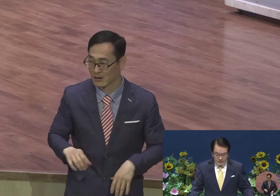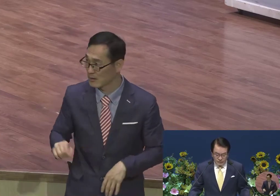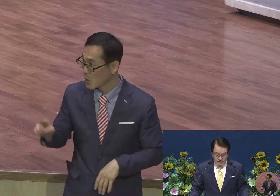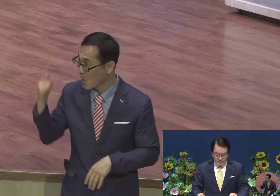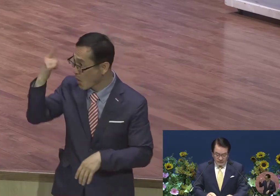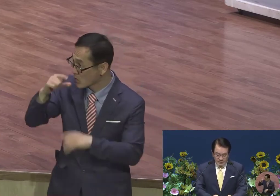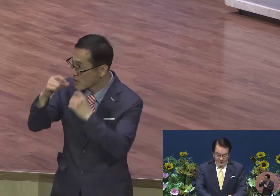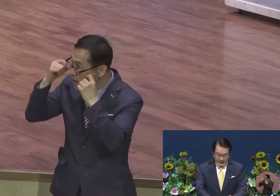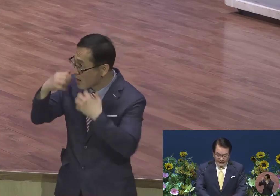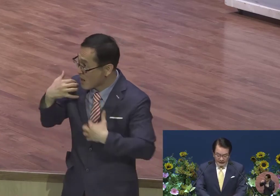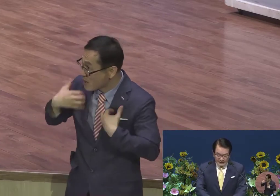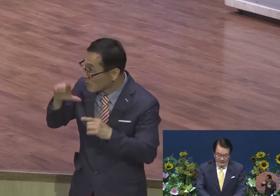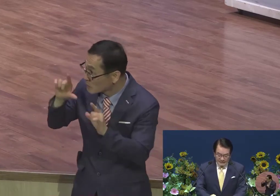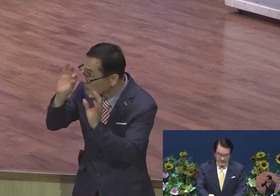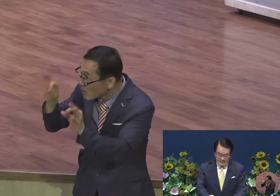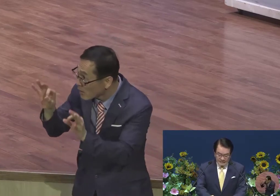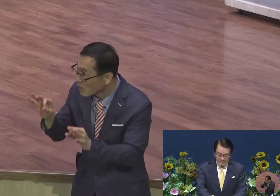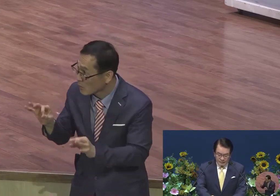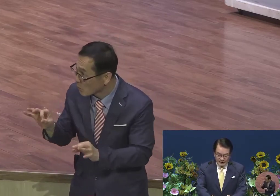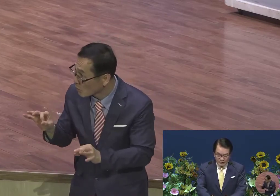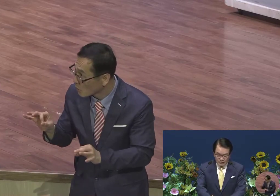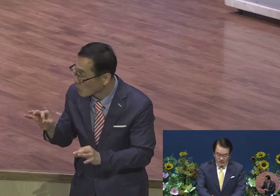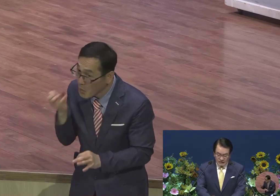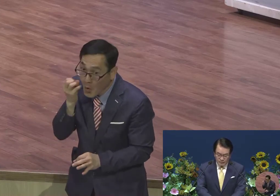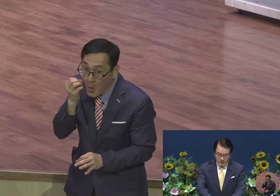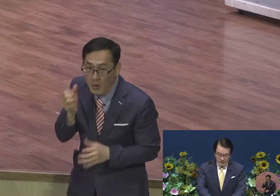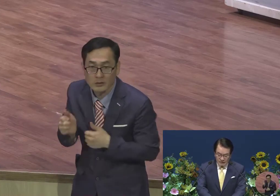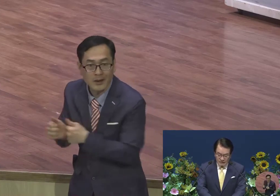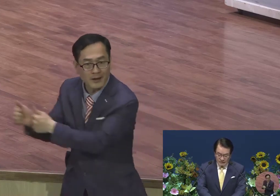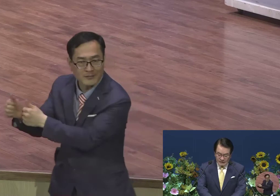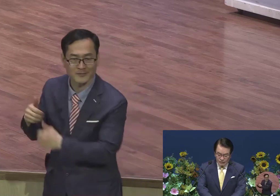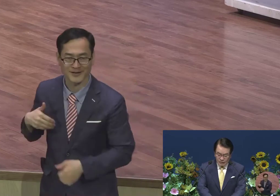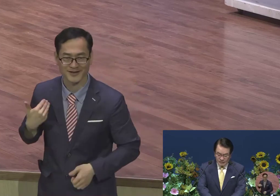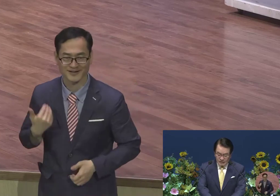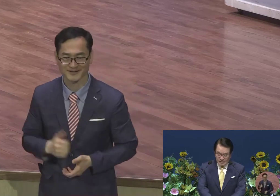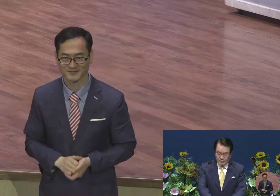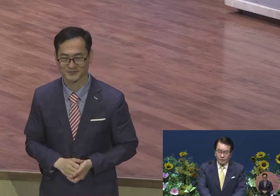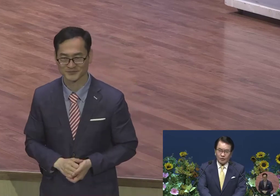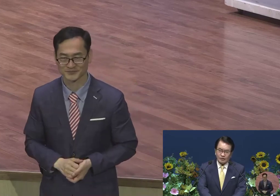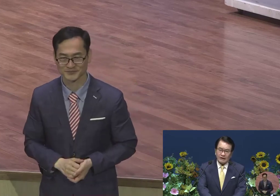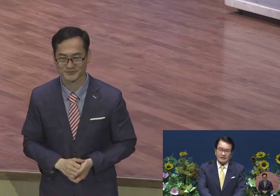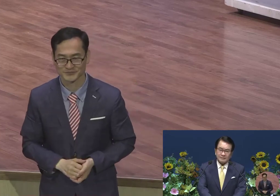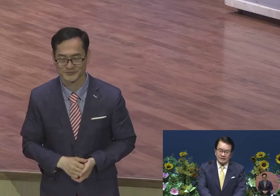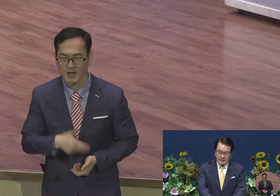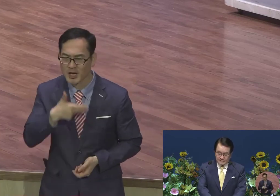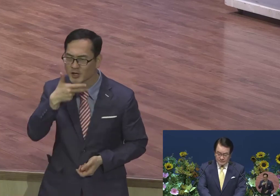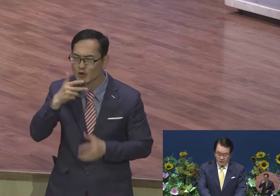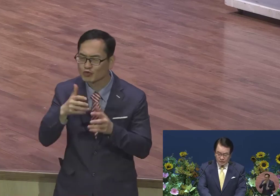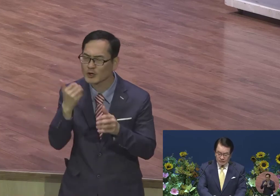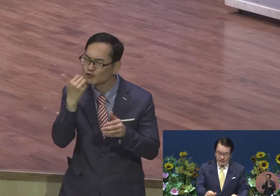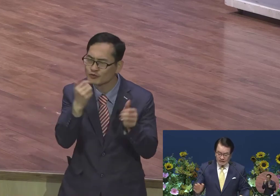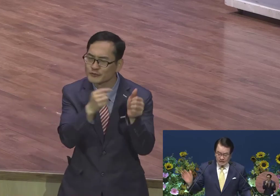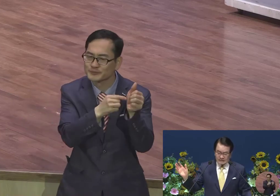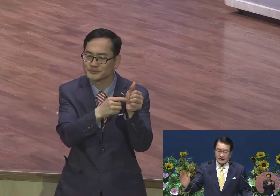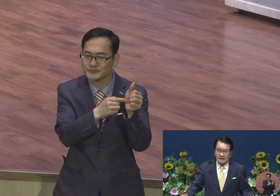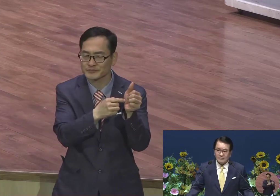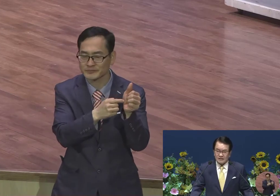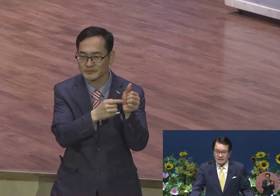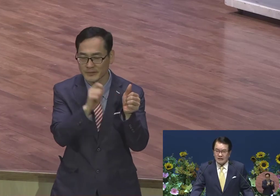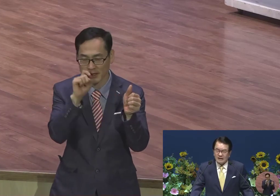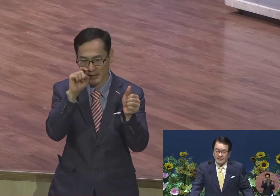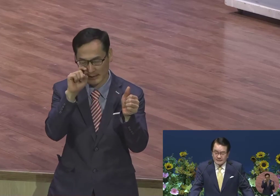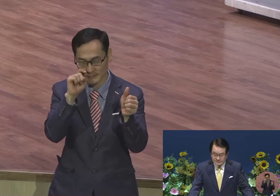영국 시인 카일 프레스치라는 분이 예수님을 이렇게 묘사했습니다 오늘 성가대